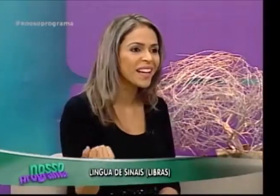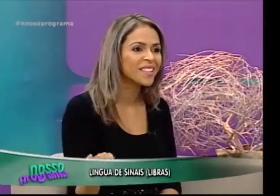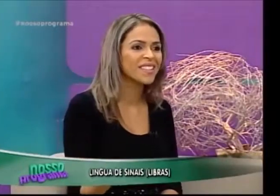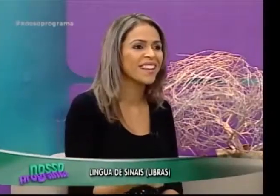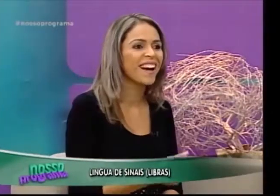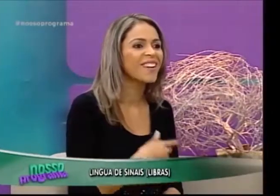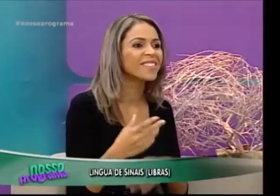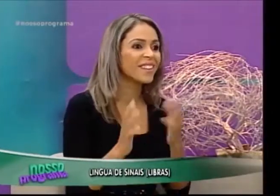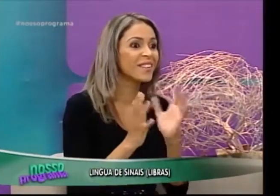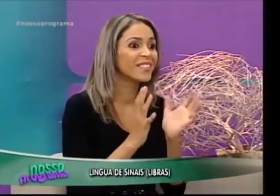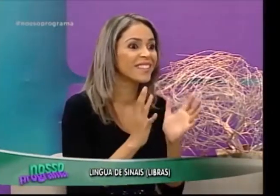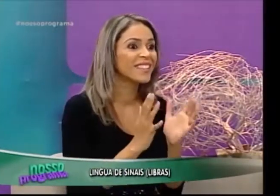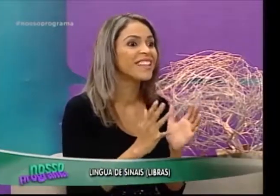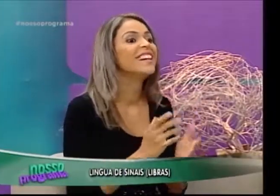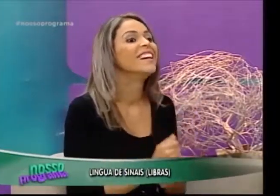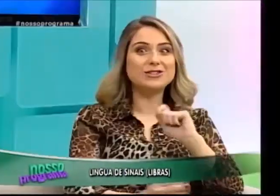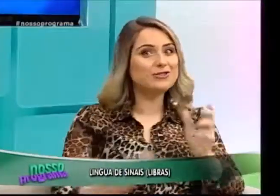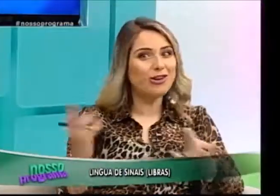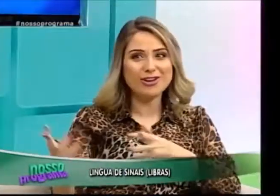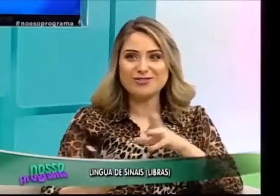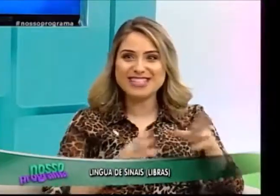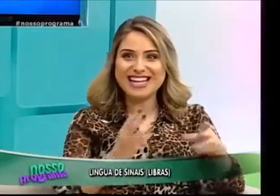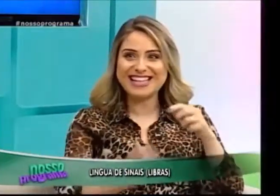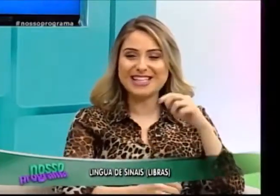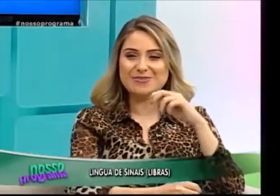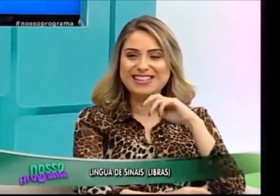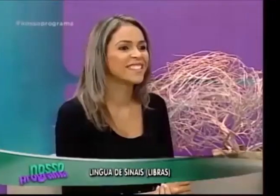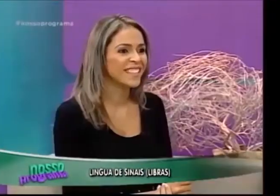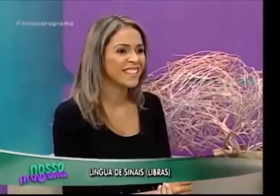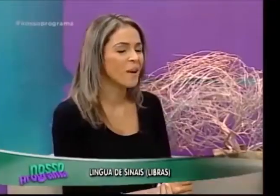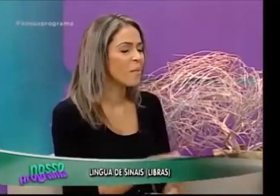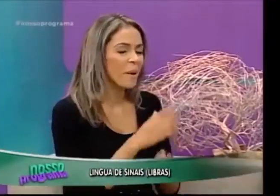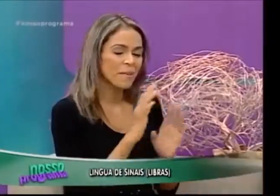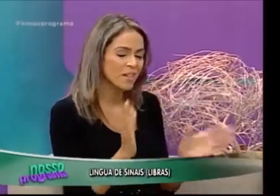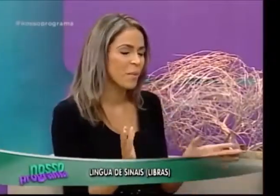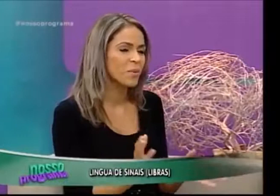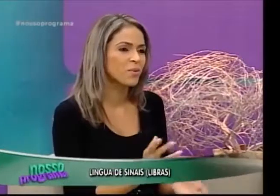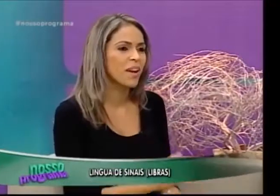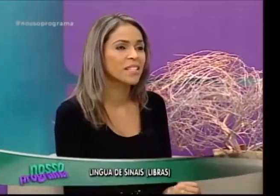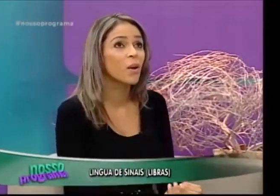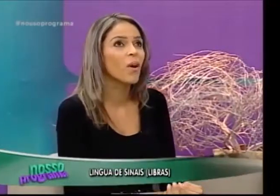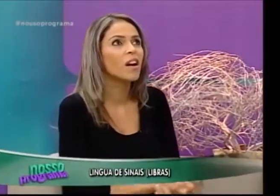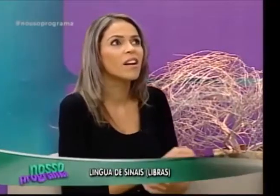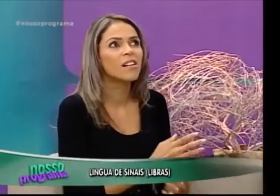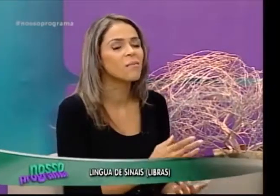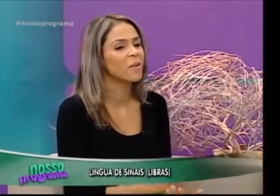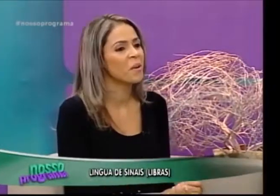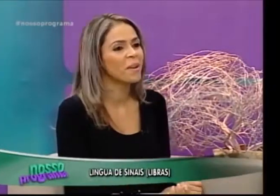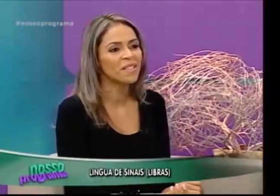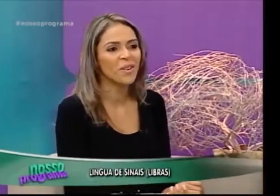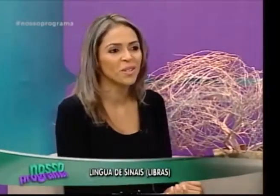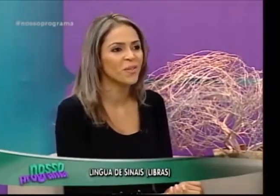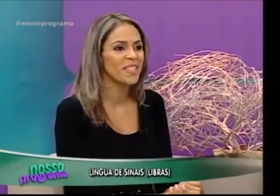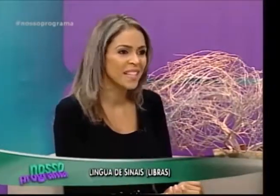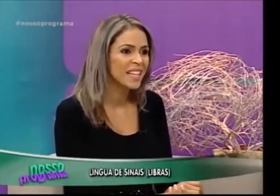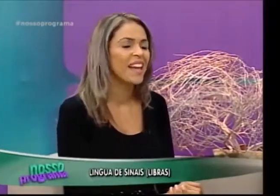falando e tal. Então... Aquelas pregações pegando fogo e você lá interpretando. Então, para mim isso é muito fácil. Eu amo, o que eu mais gosto de fazer